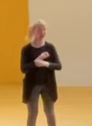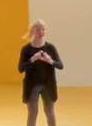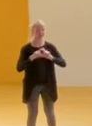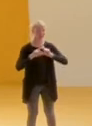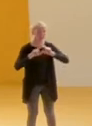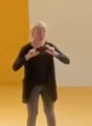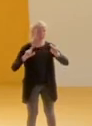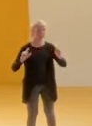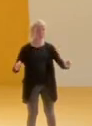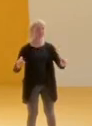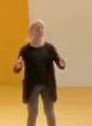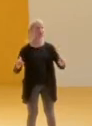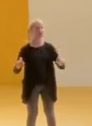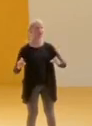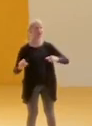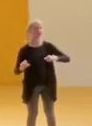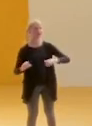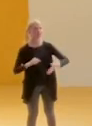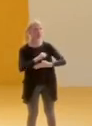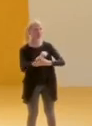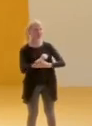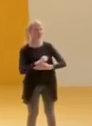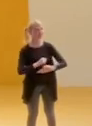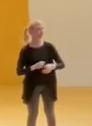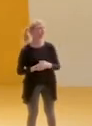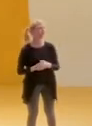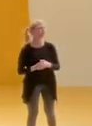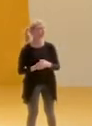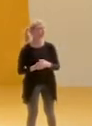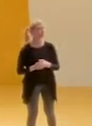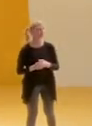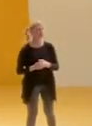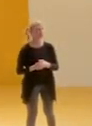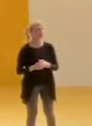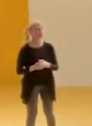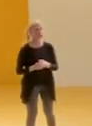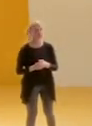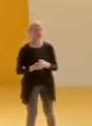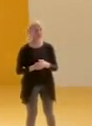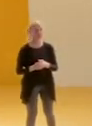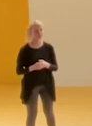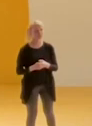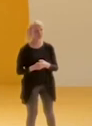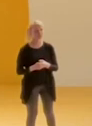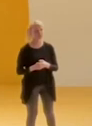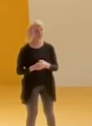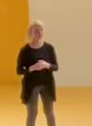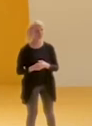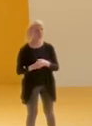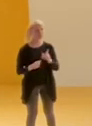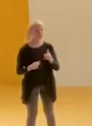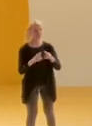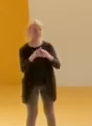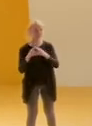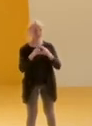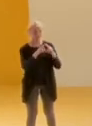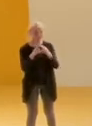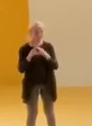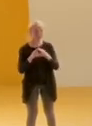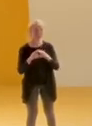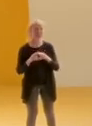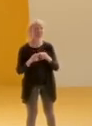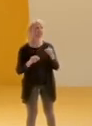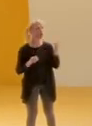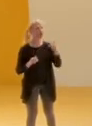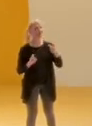kilku istotnych filarach które muszą w bieżącym momencie występować bowiem ta konwencja wymaga spełnienia